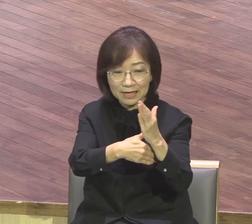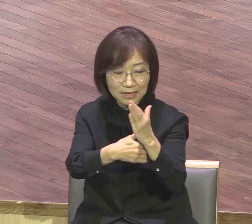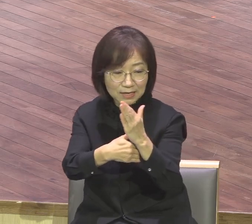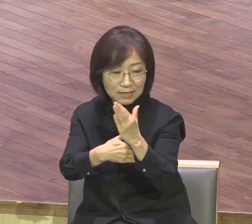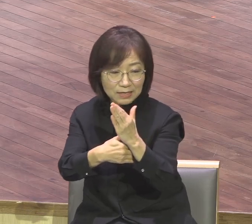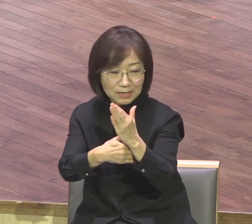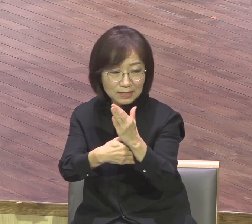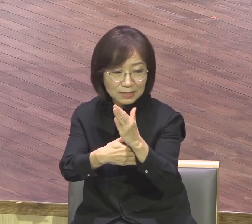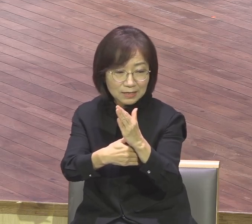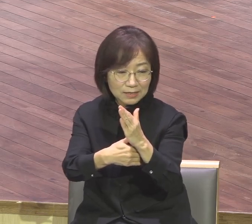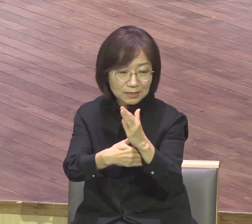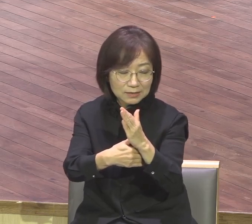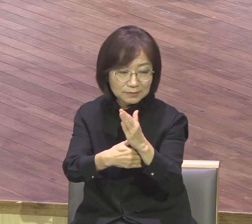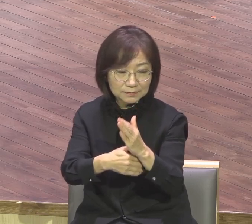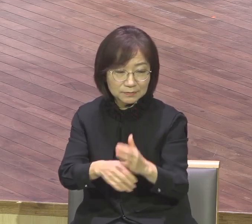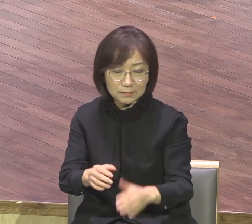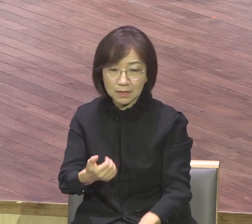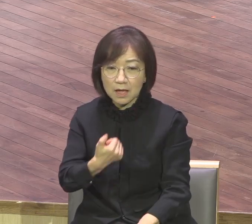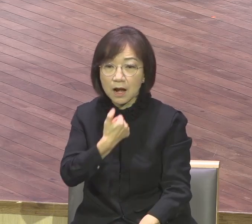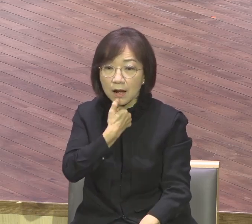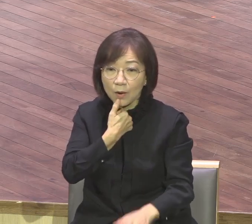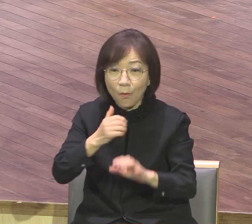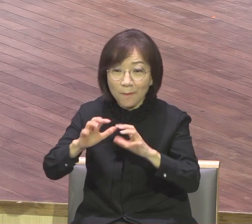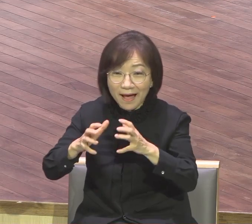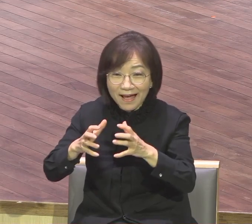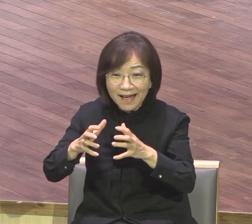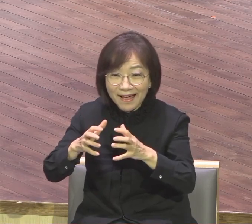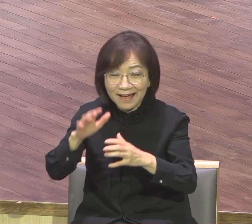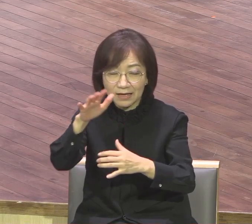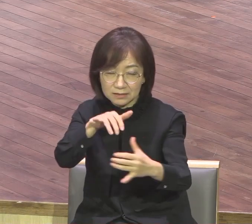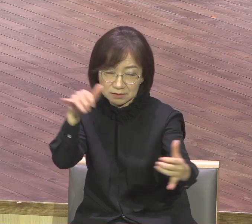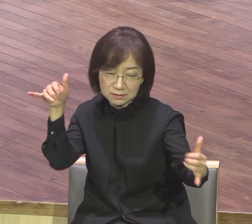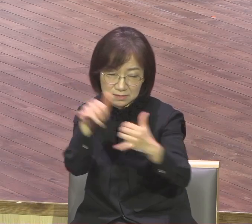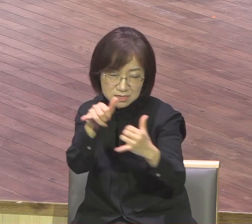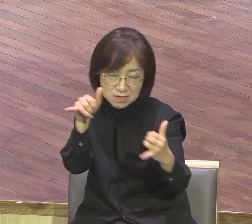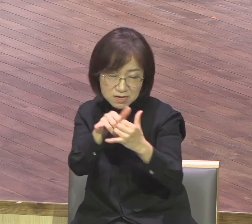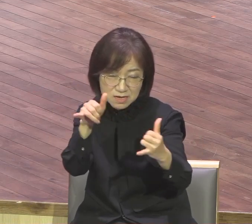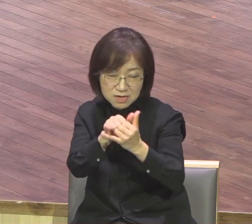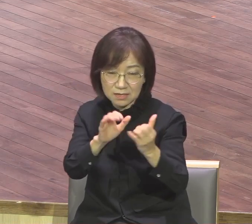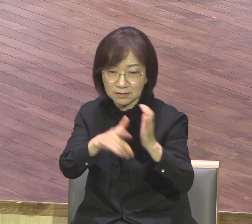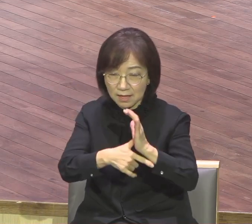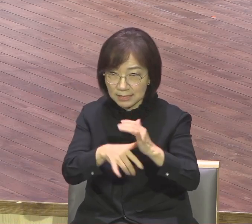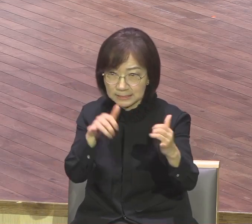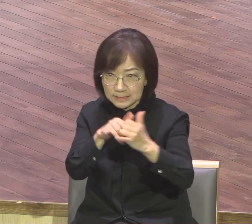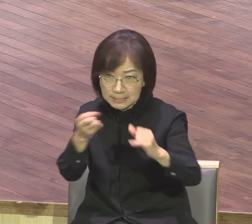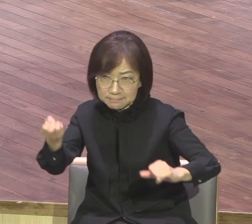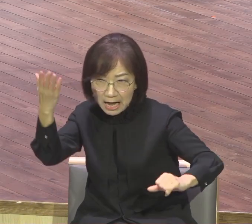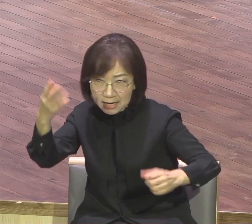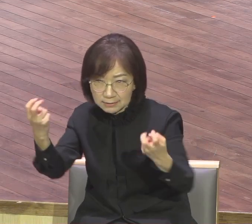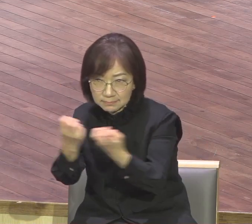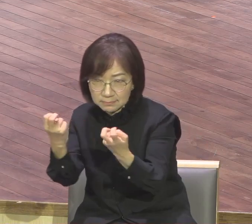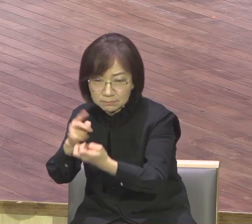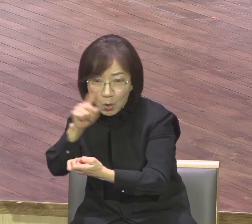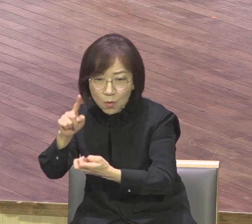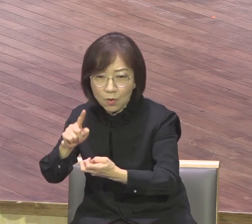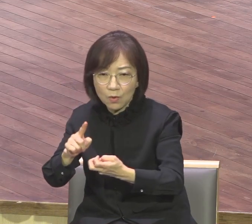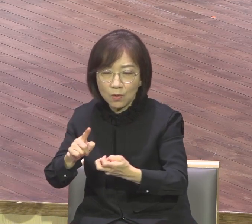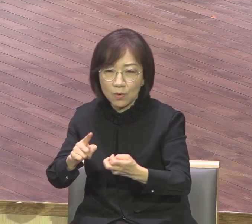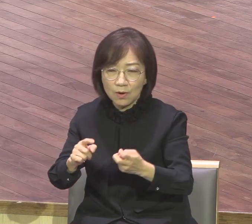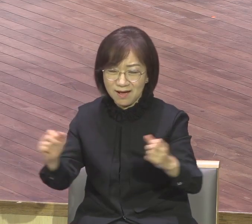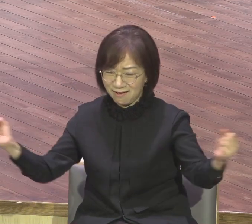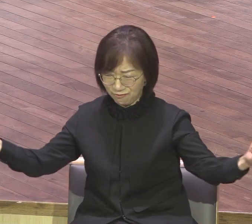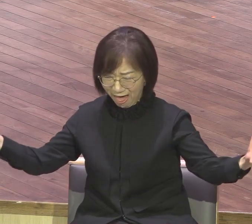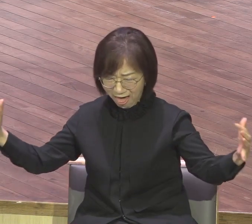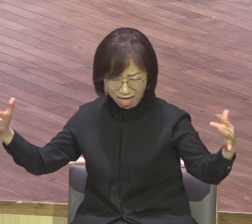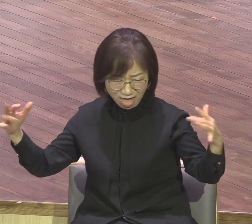때 이 로마 사람들 그 당시 최고 효과적인 이 전투 방법이 일렬 행대로 쫙